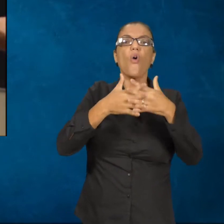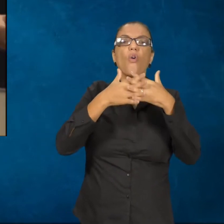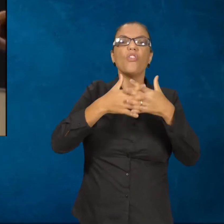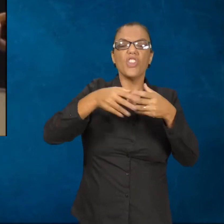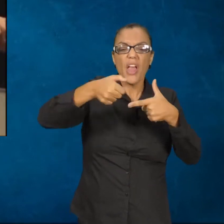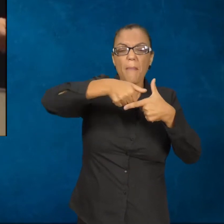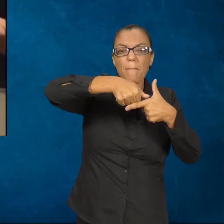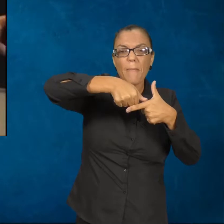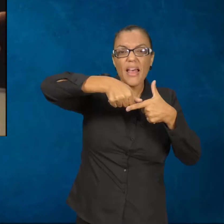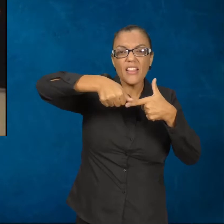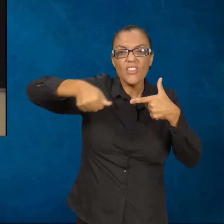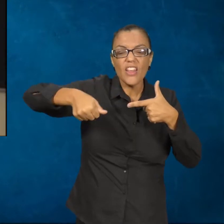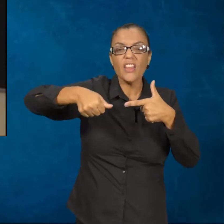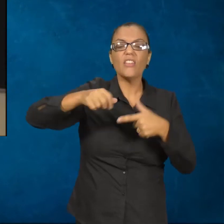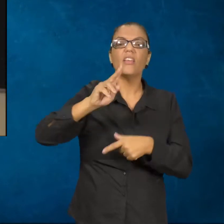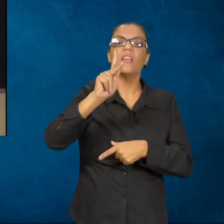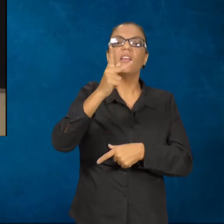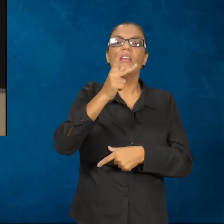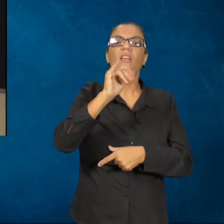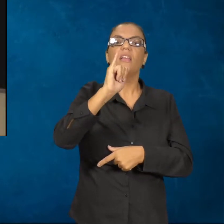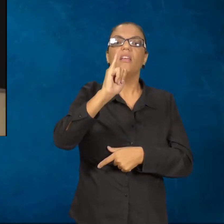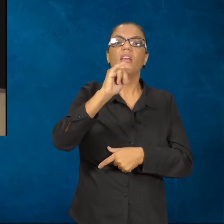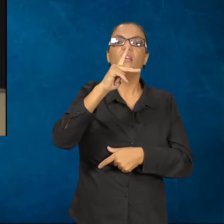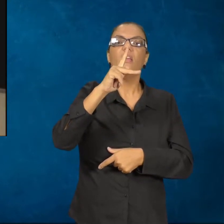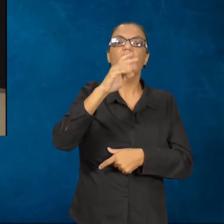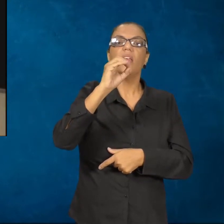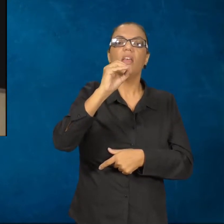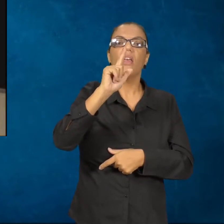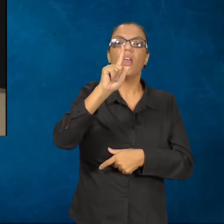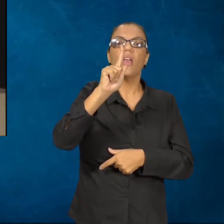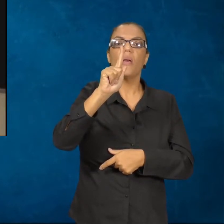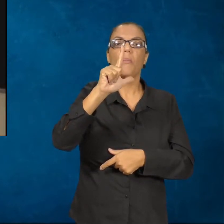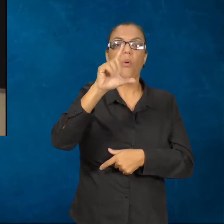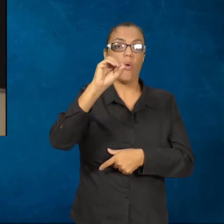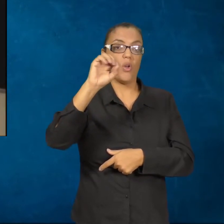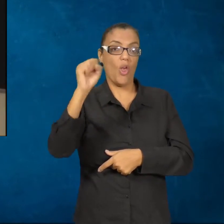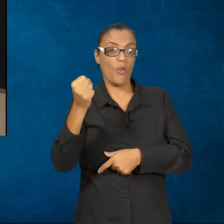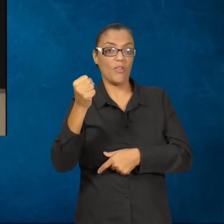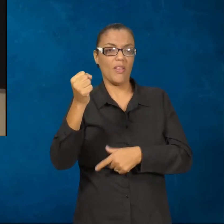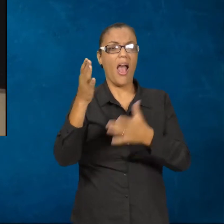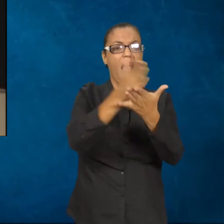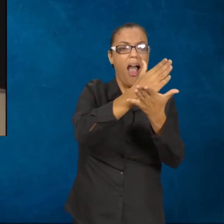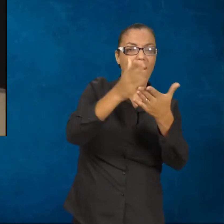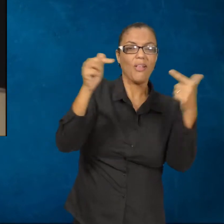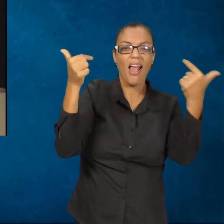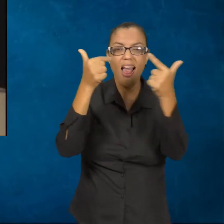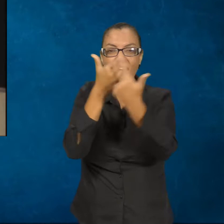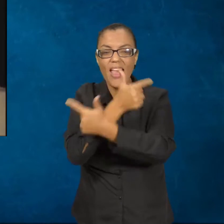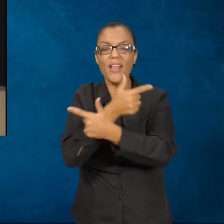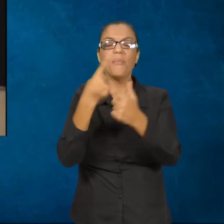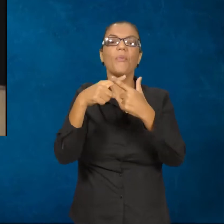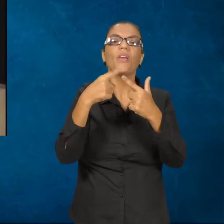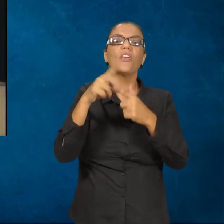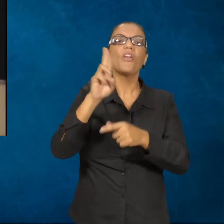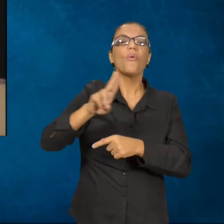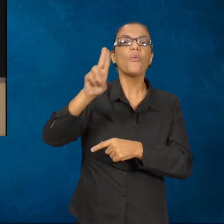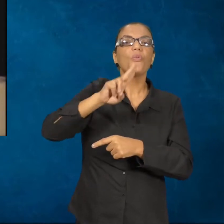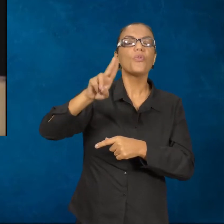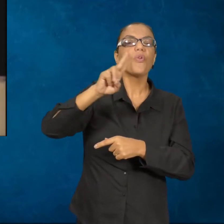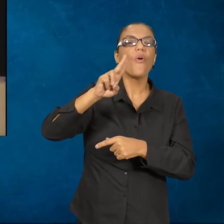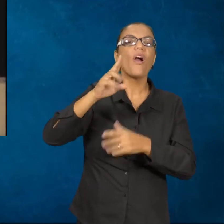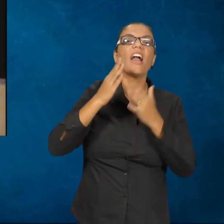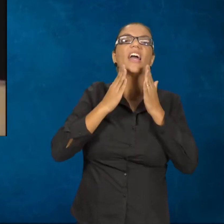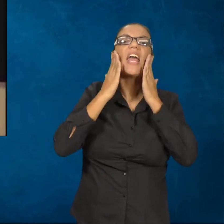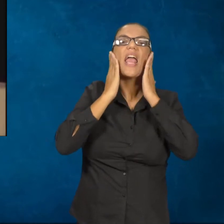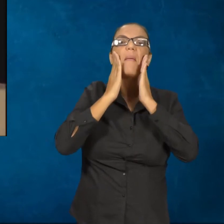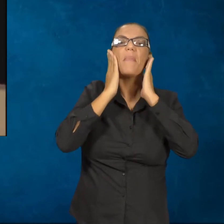Tem alguns aqui que estão rindo porque já escovaram os dentes com creme de barbear, que vem bisnaga, né? Então, na realidade, você faz muita